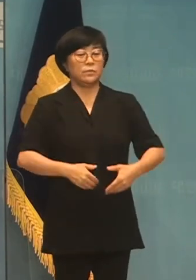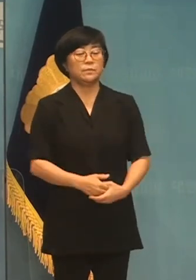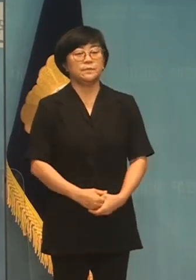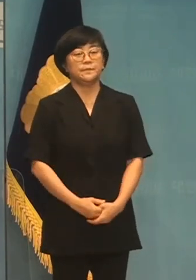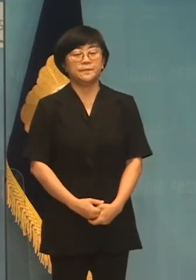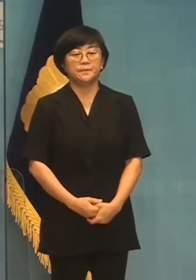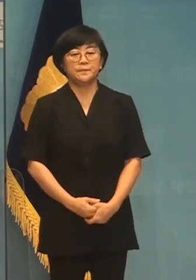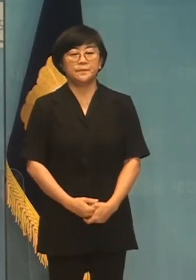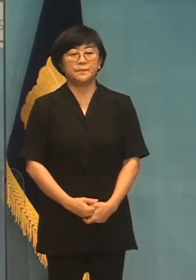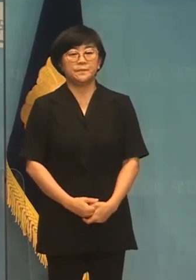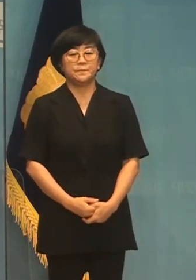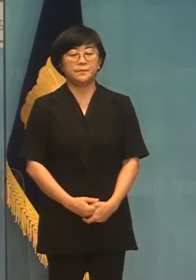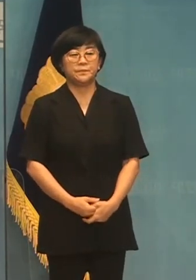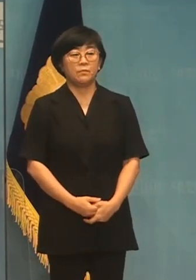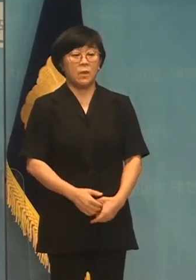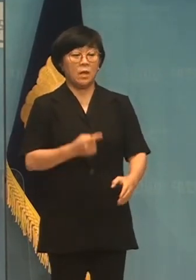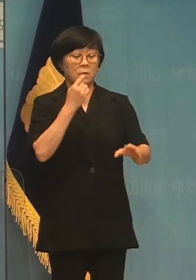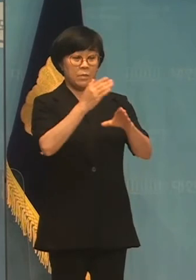것입니다.